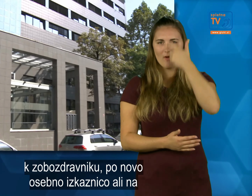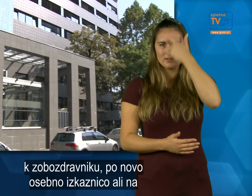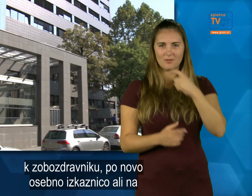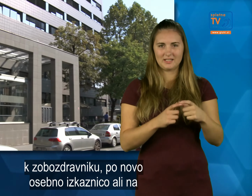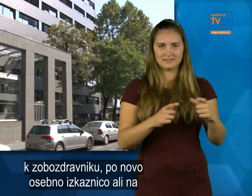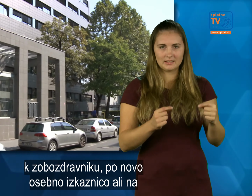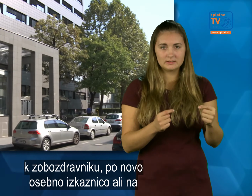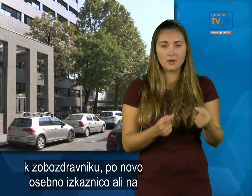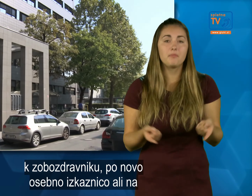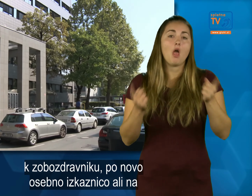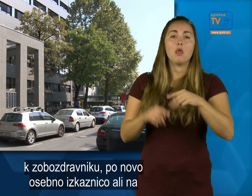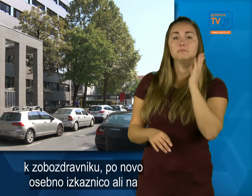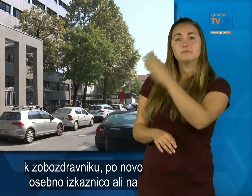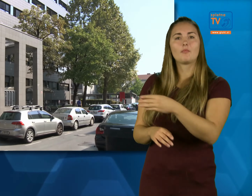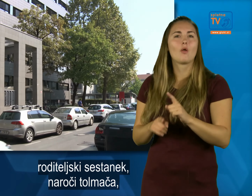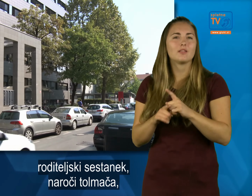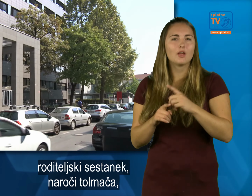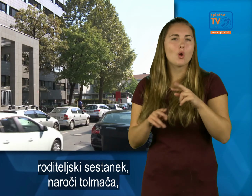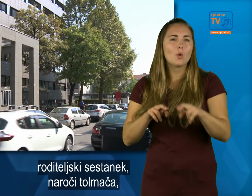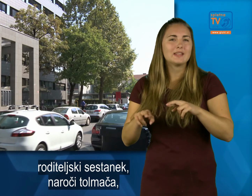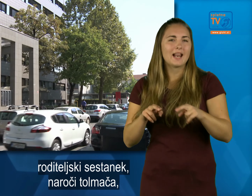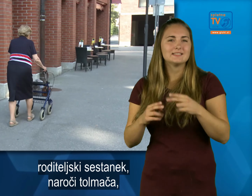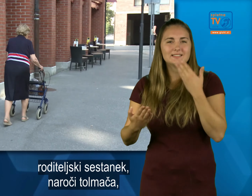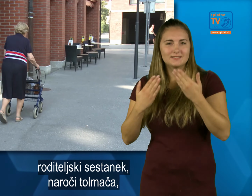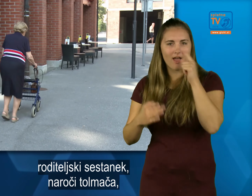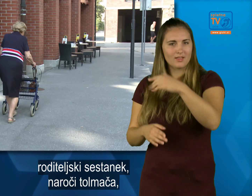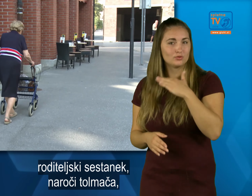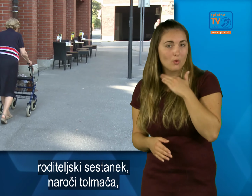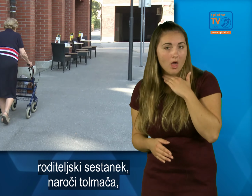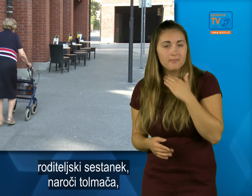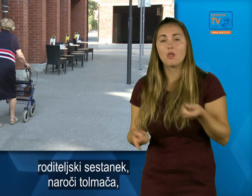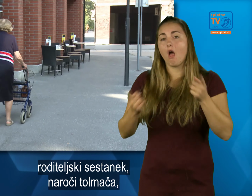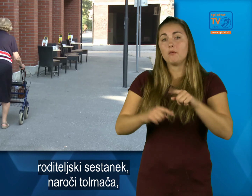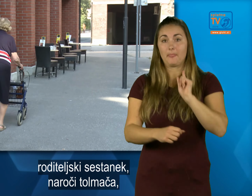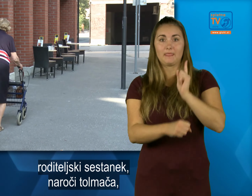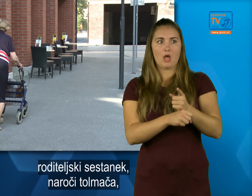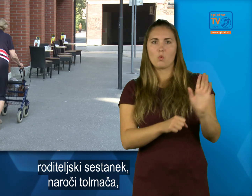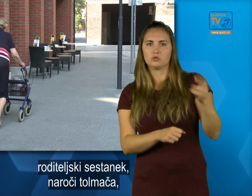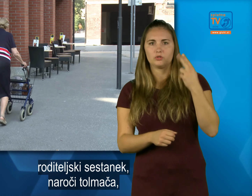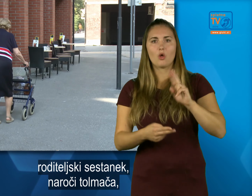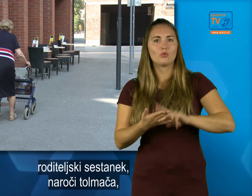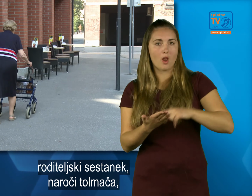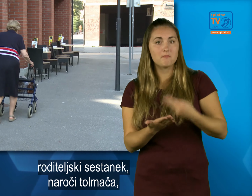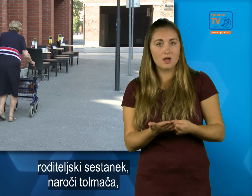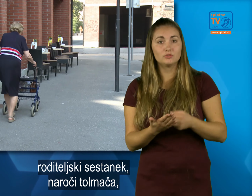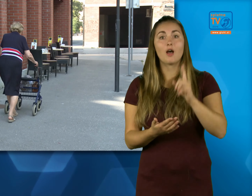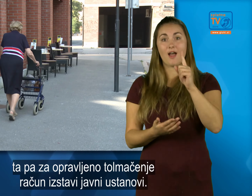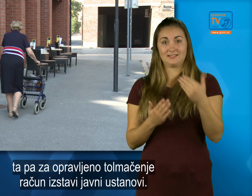sestanek, naroči tolmača, ta pa za opravljeno tolmačenje račun izstavi javni